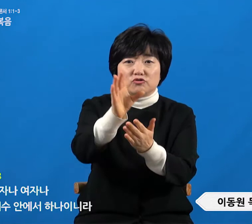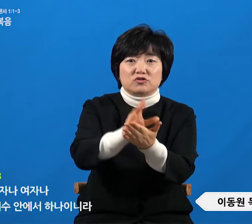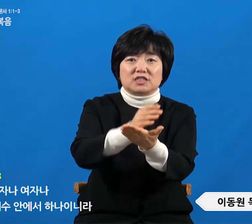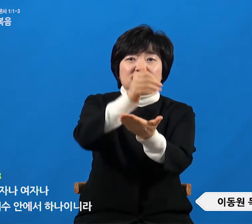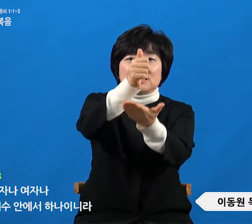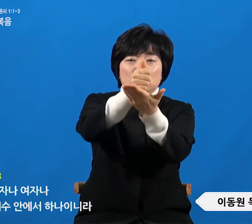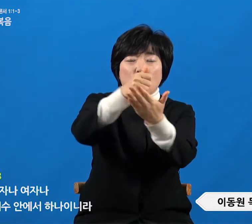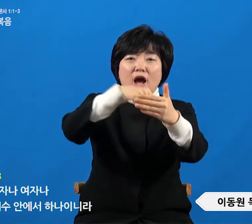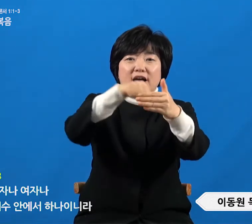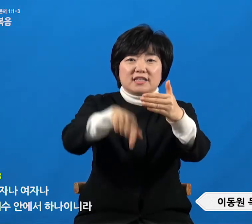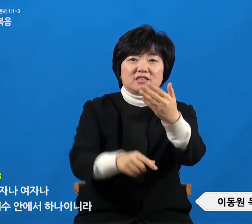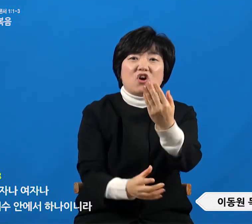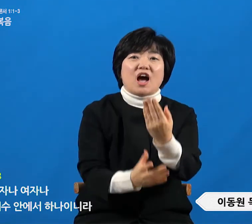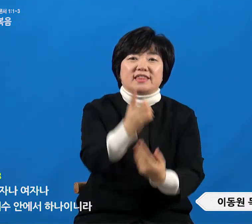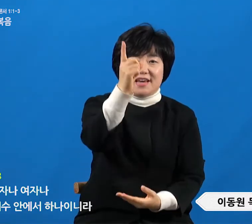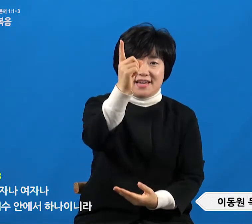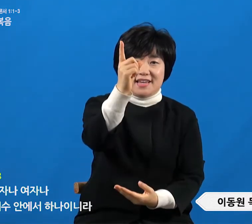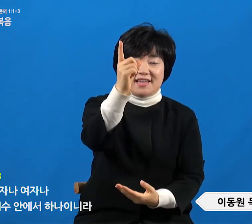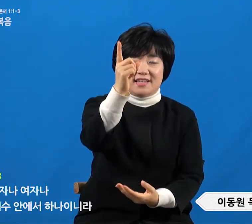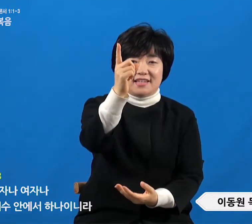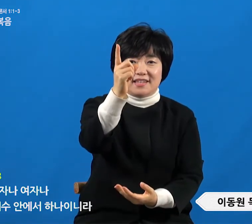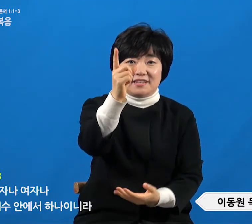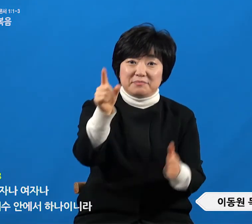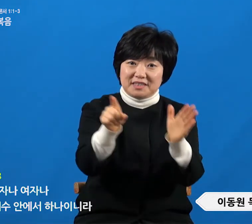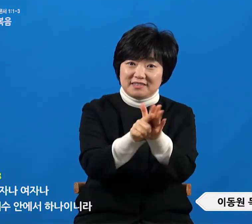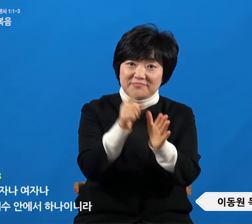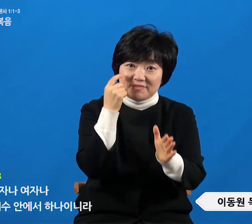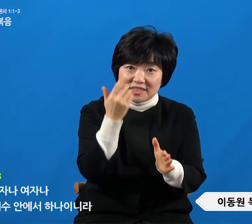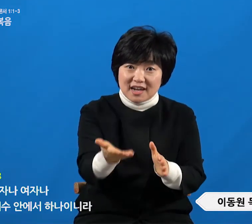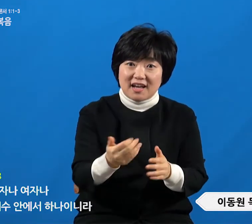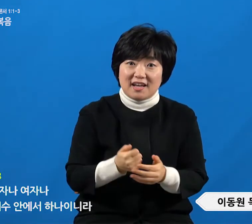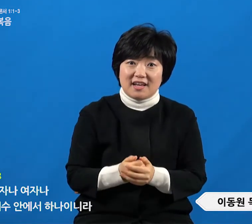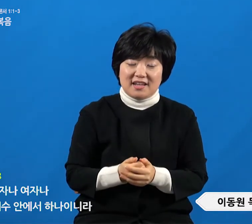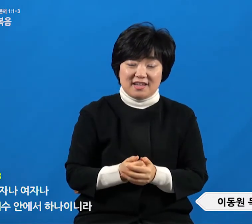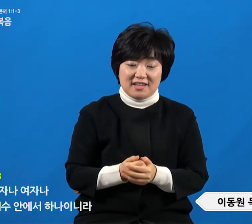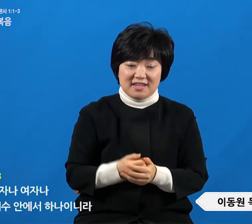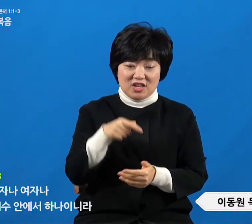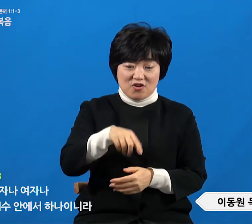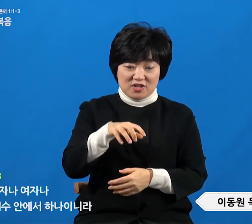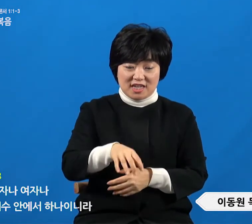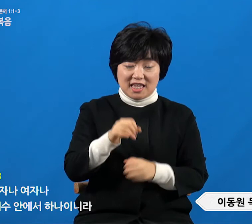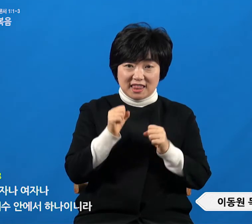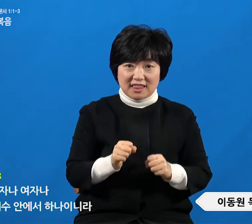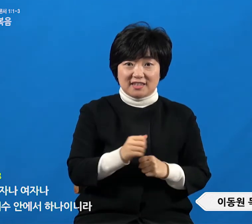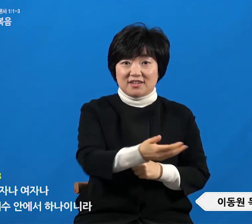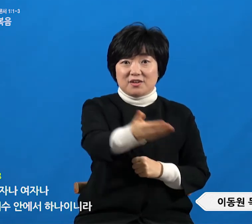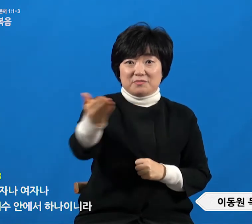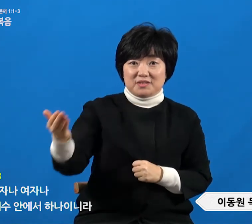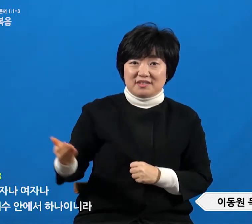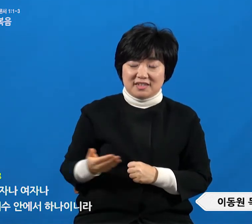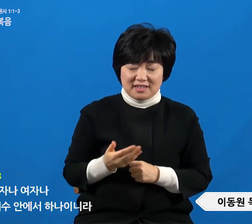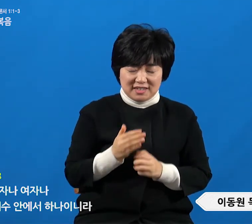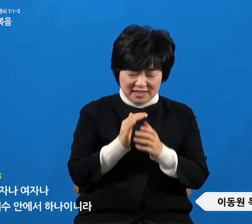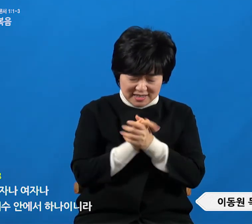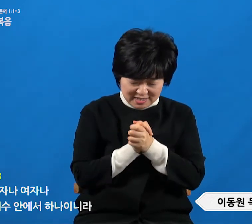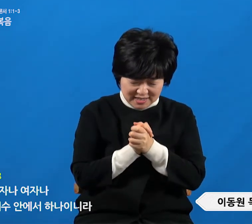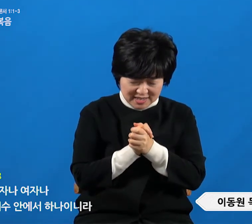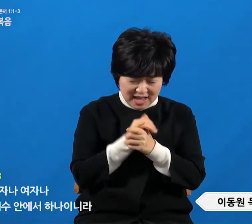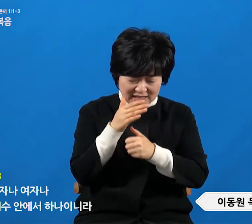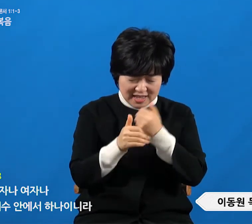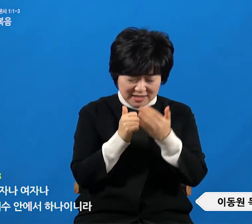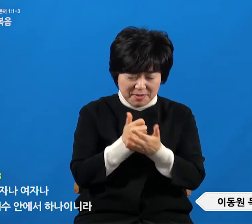믿으십니까, 여러분? 그렇다면 여기 있는 우리들도, 자, 여러분이 기도하면서 예배의 자리에서 하나님 아버지